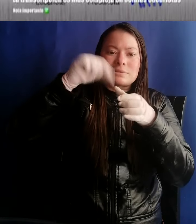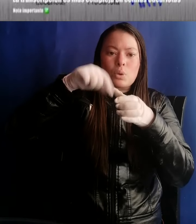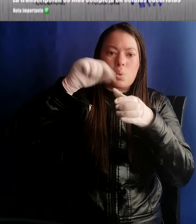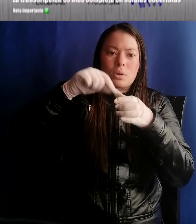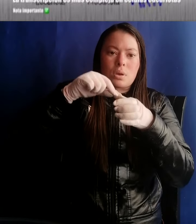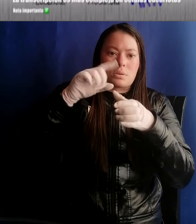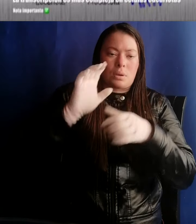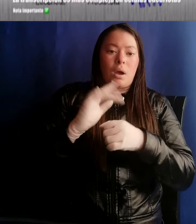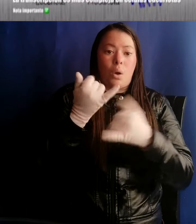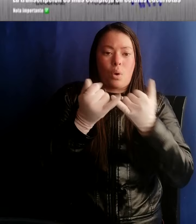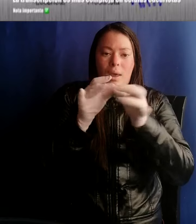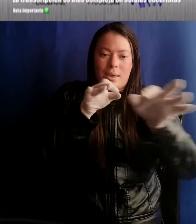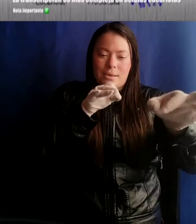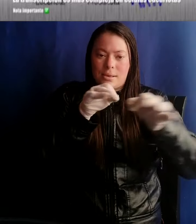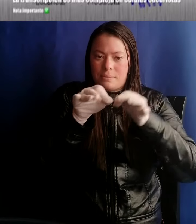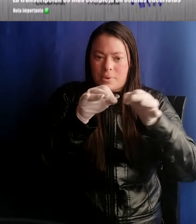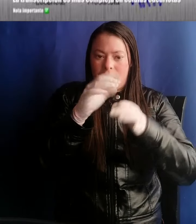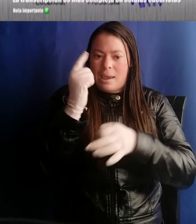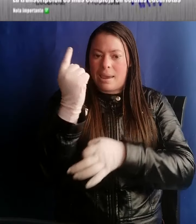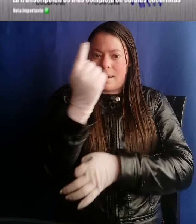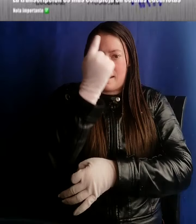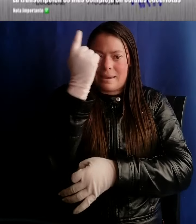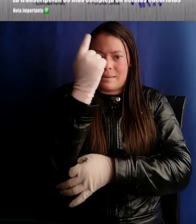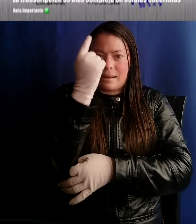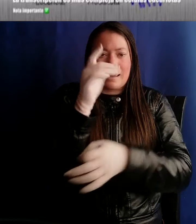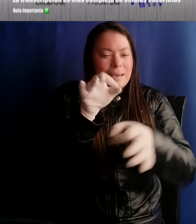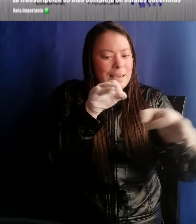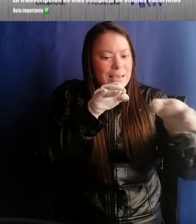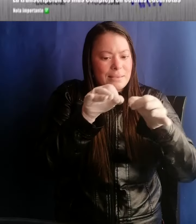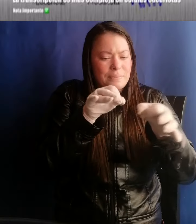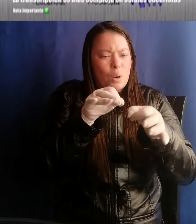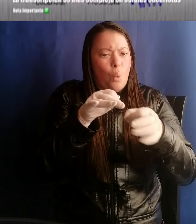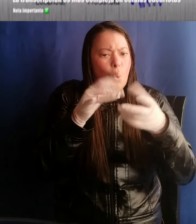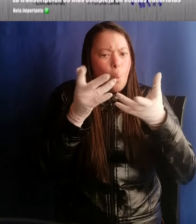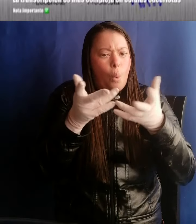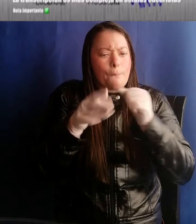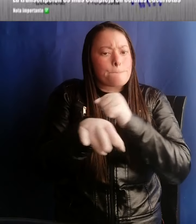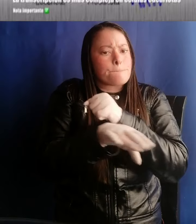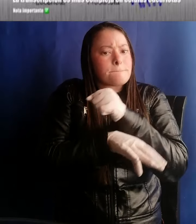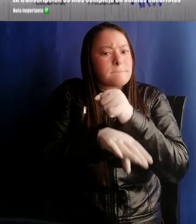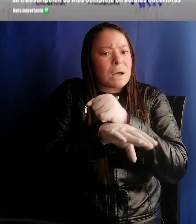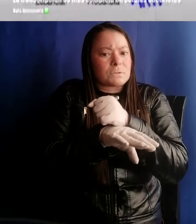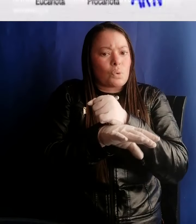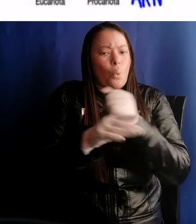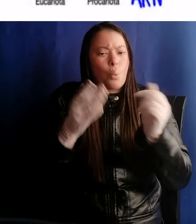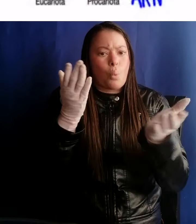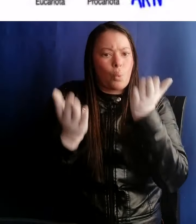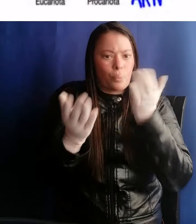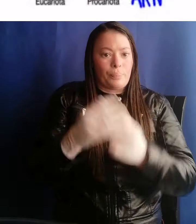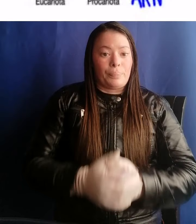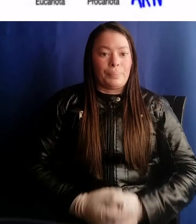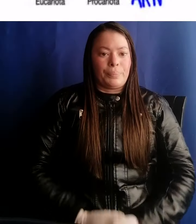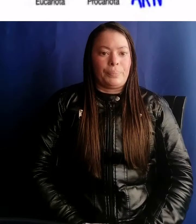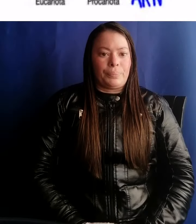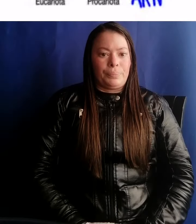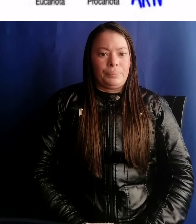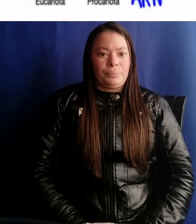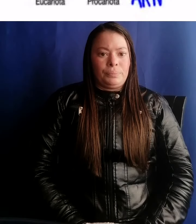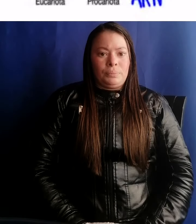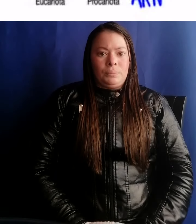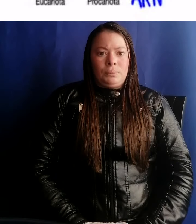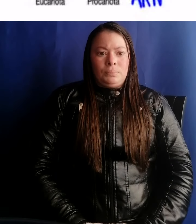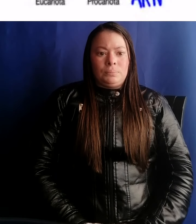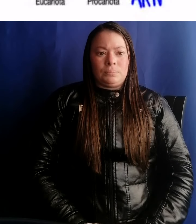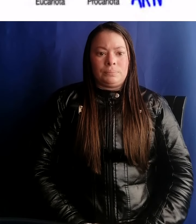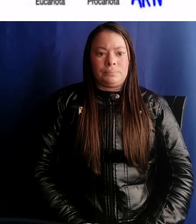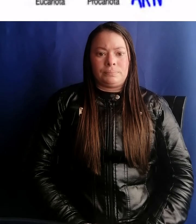en células eucariotas que en células procariotas, pero para simplificarlo lo explicaré de manera general, es decir, con los puntos